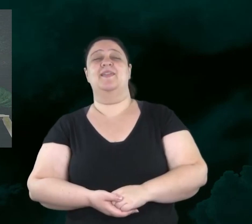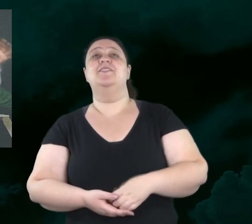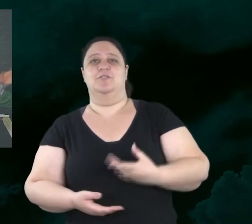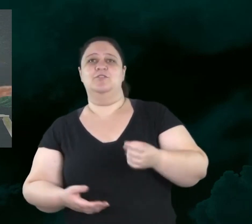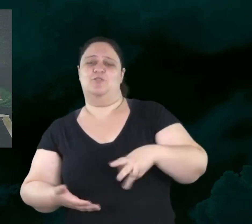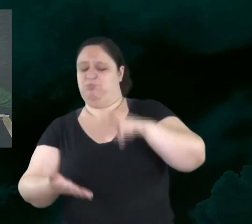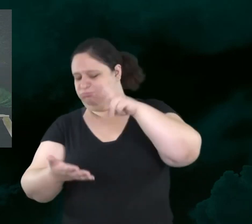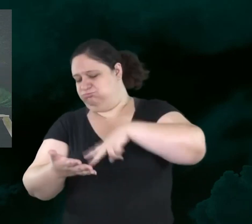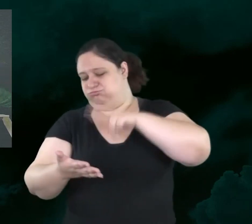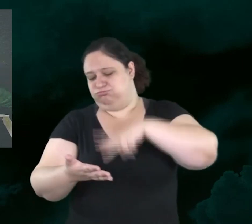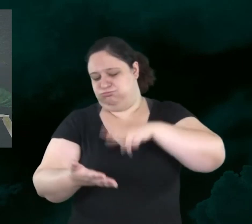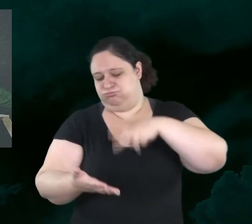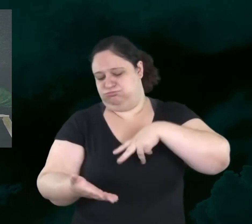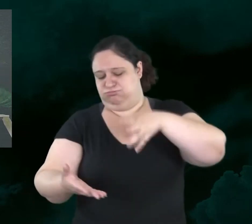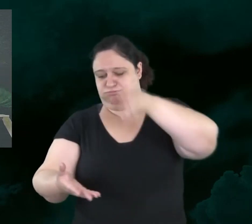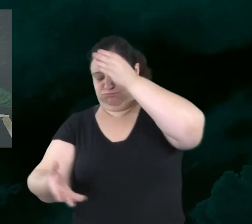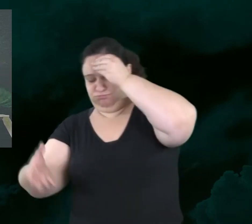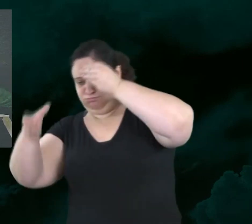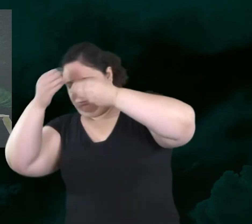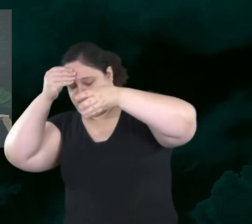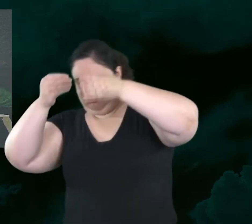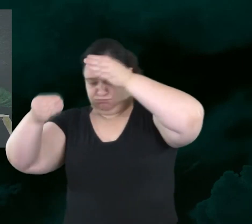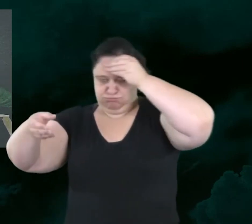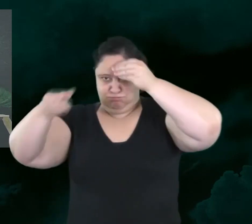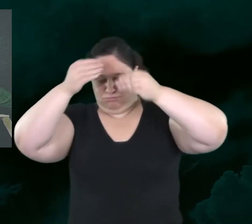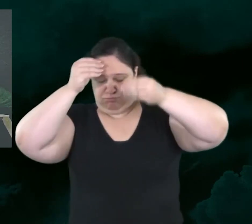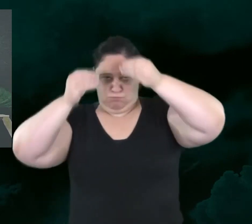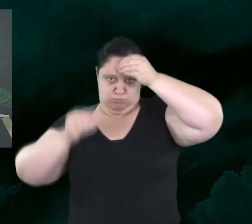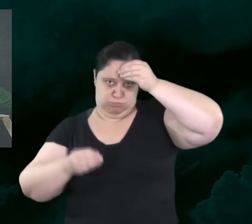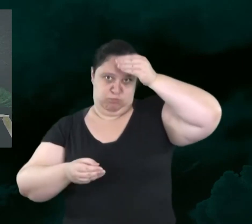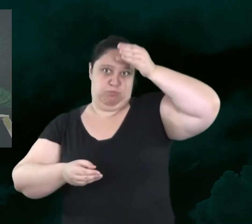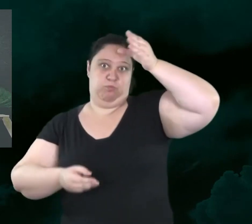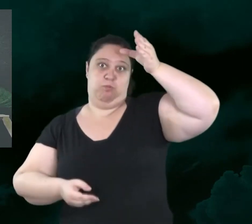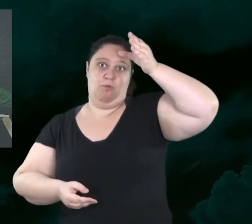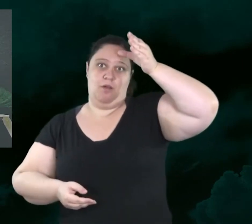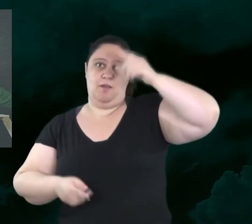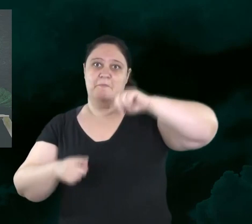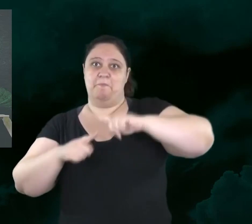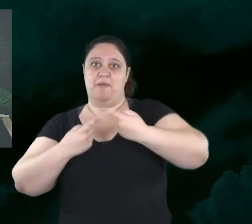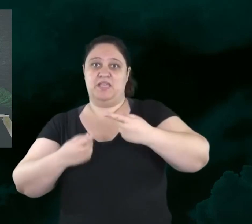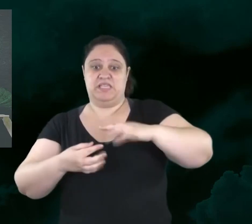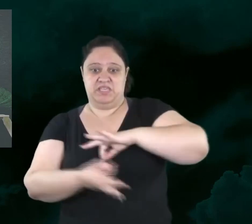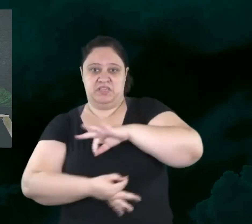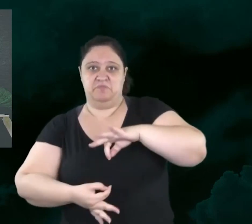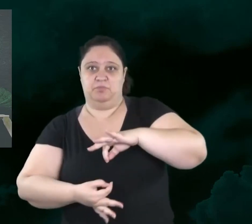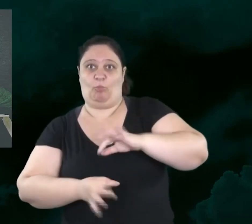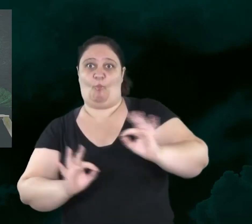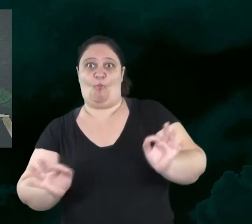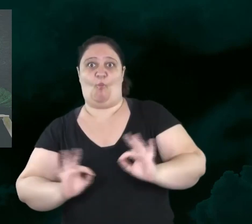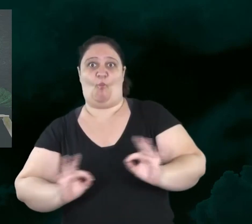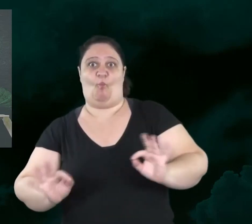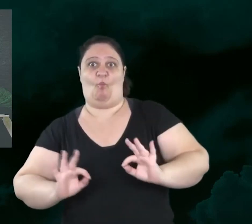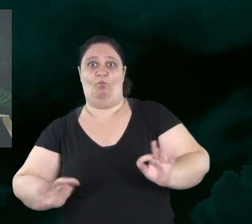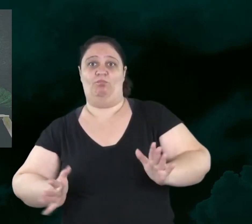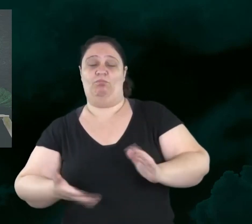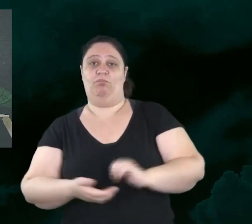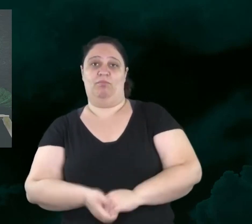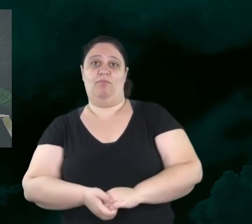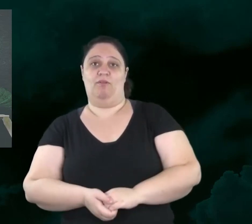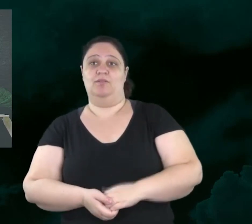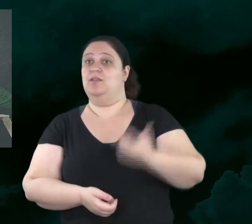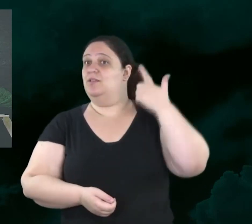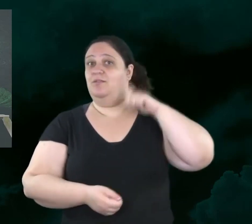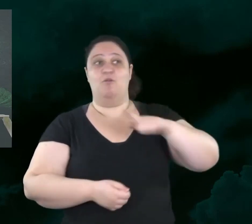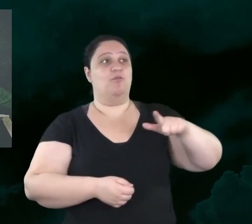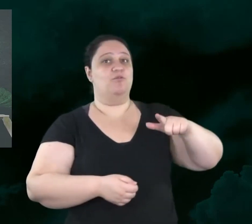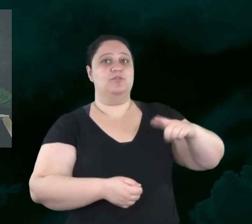tantas doutrinas, tal, mas nós não estaremos no caminho certo para chegarmos à maturidade, à edificação do corpo